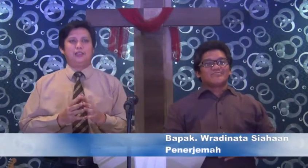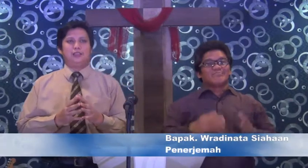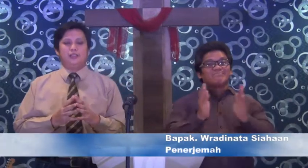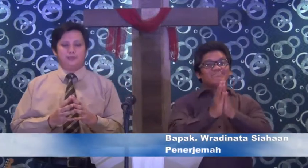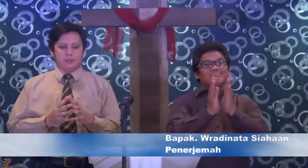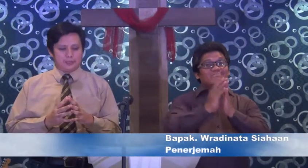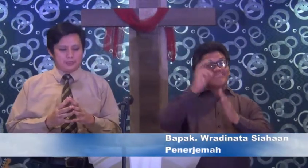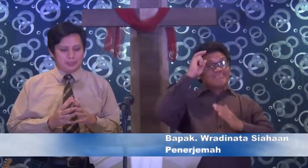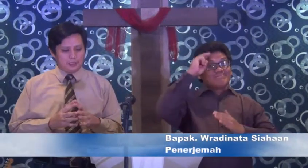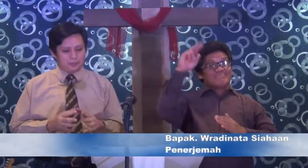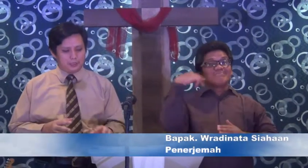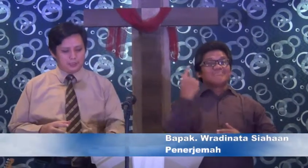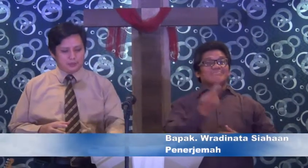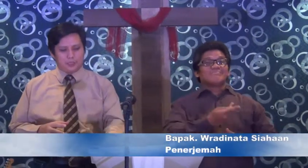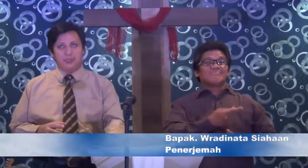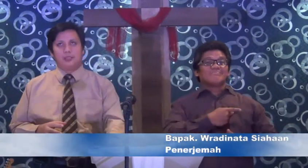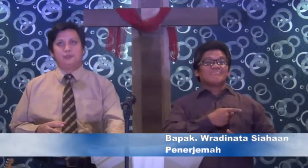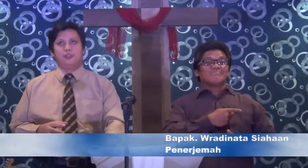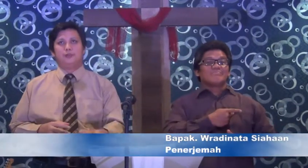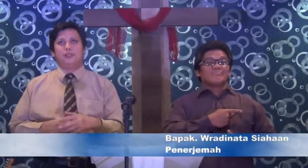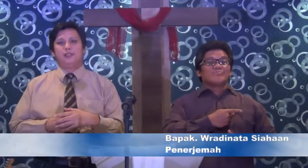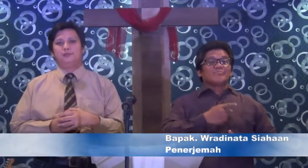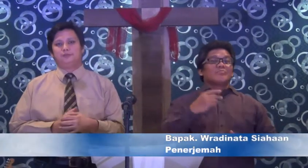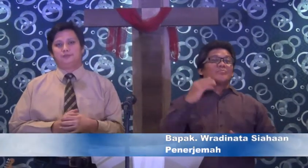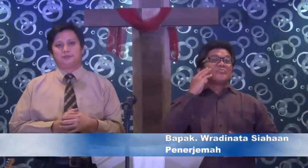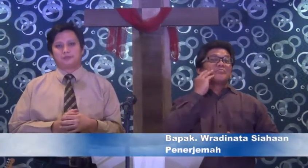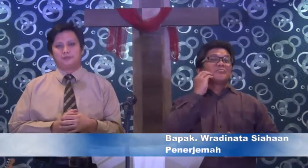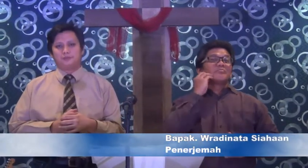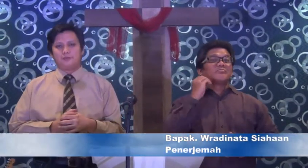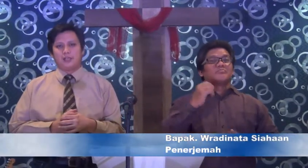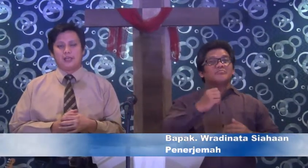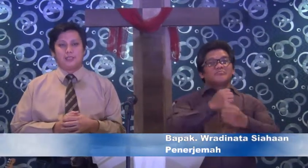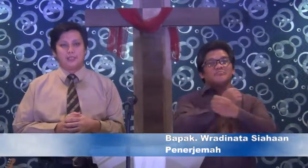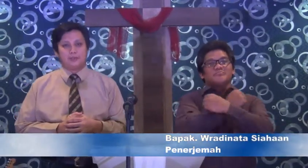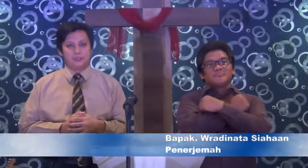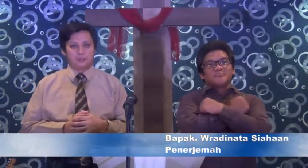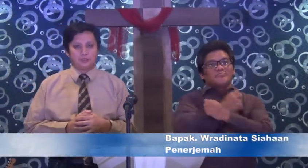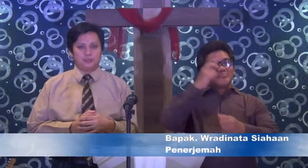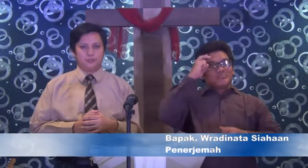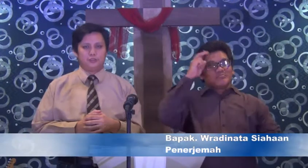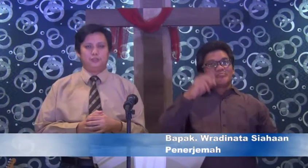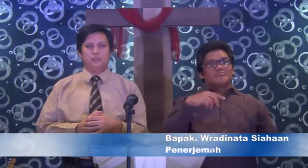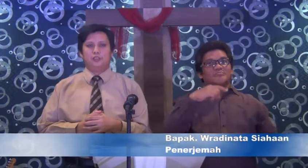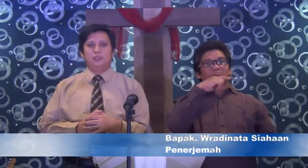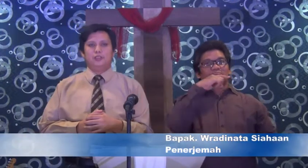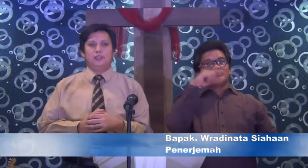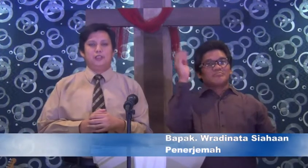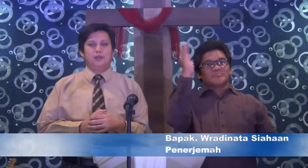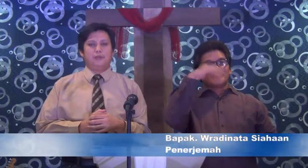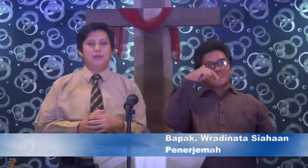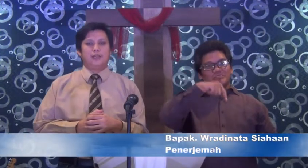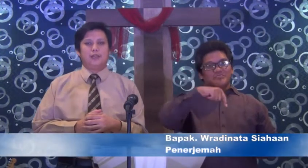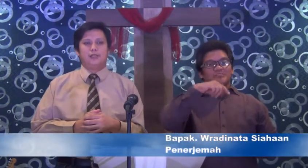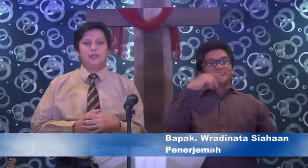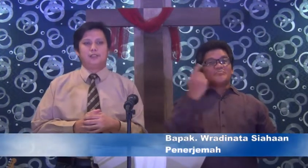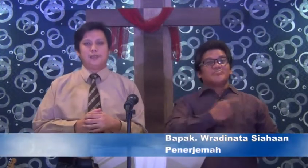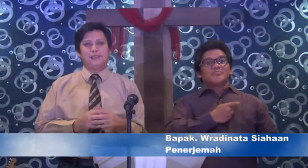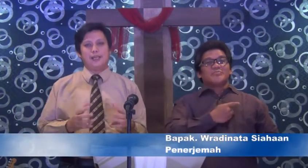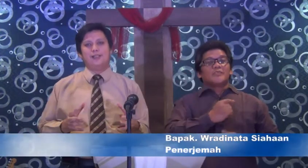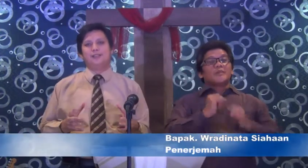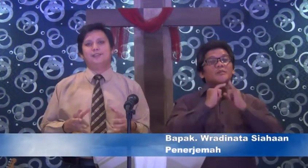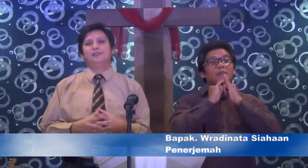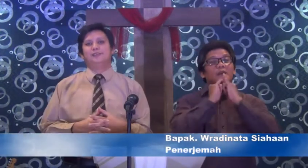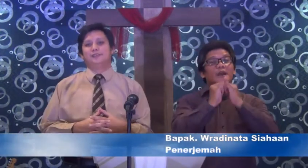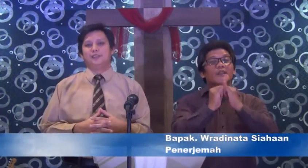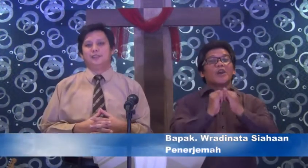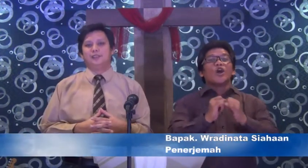Tuhan, kita boleh merasakan kebaikan Tuhan dalam hidup kita. Hari ini kita masuk dalam ibadah